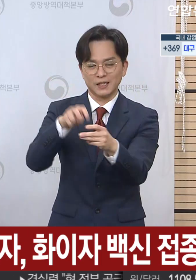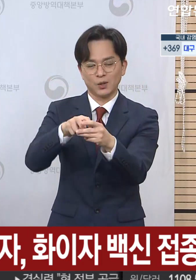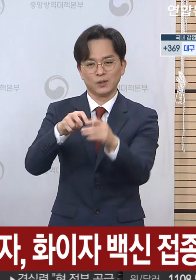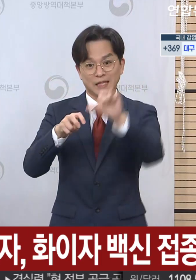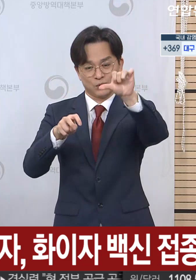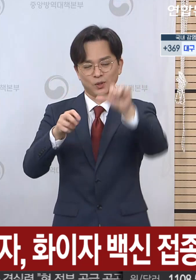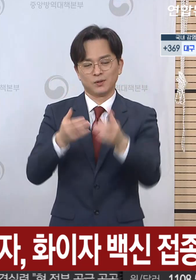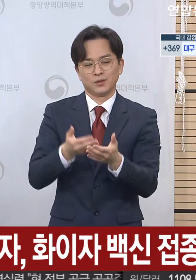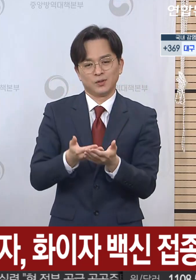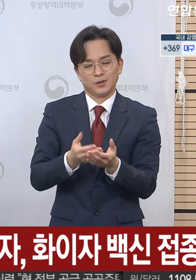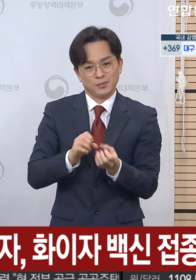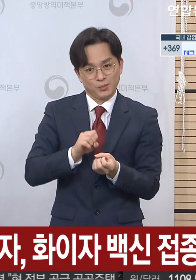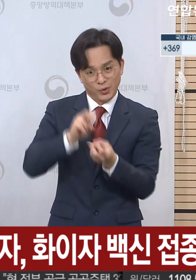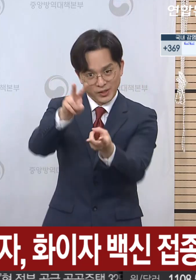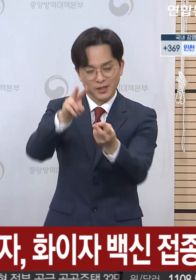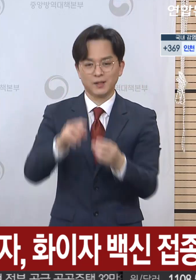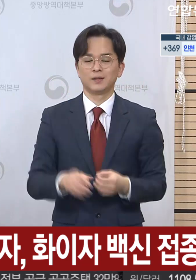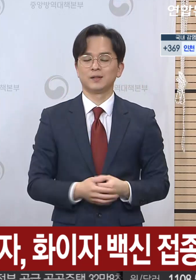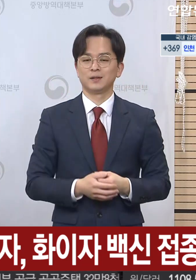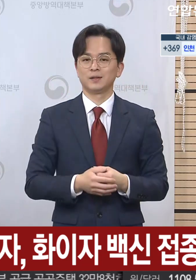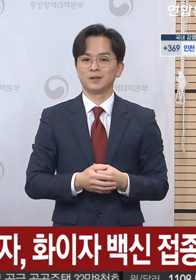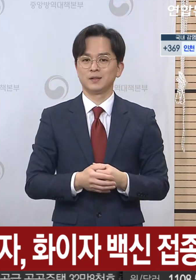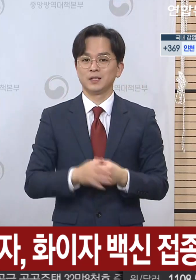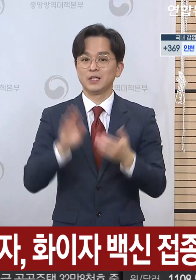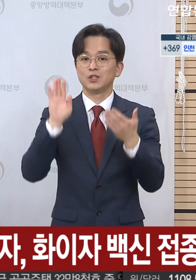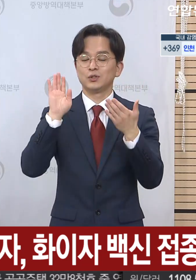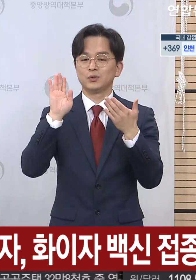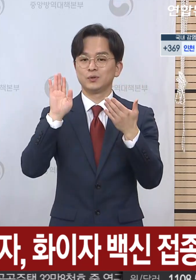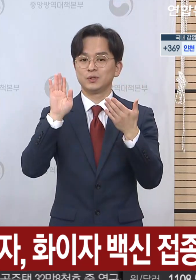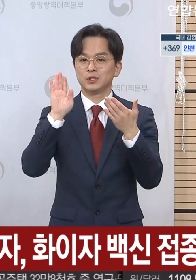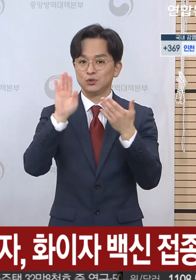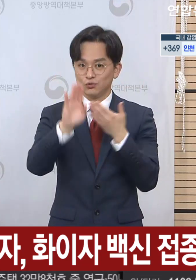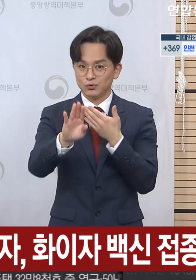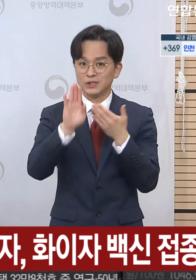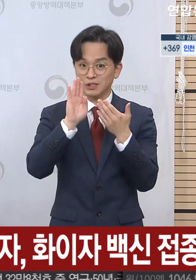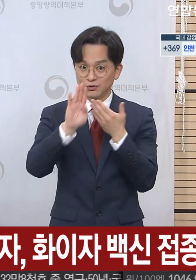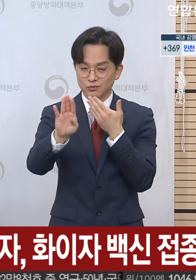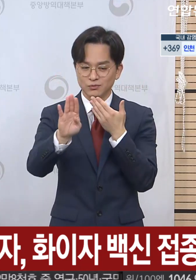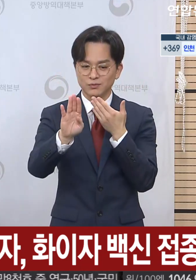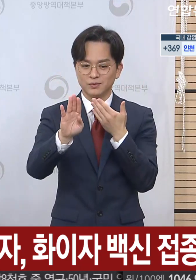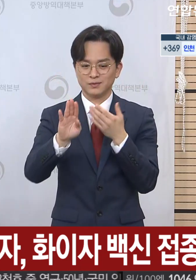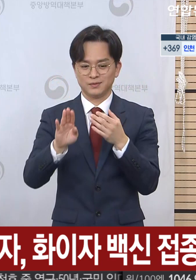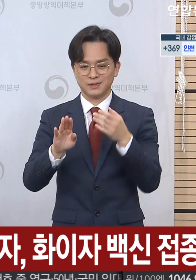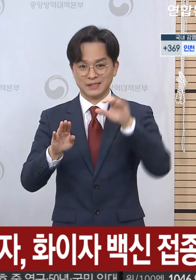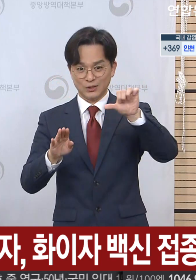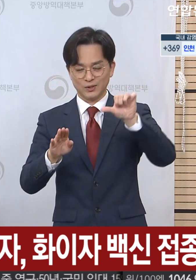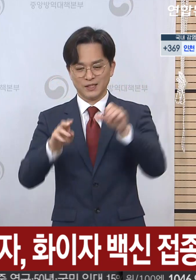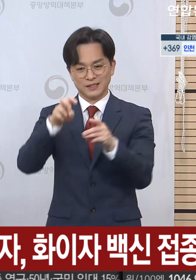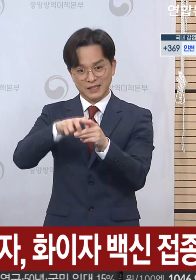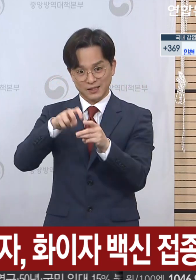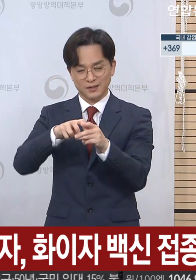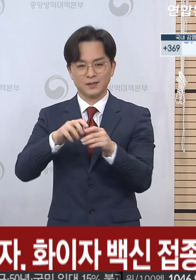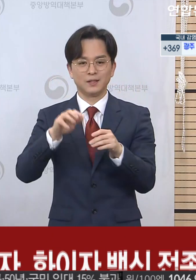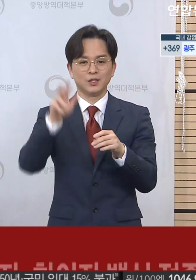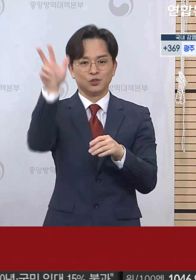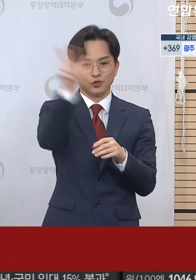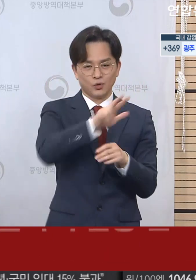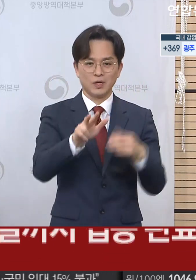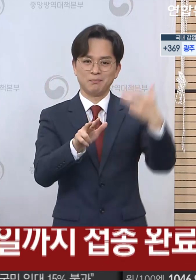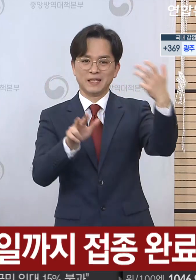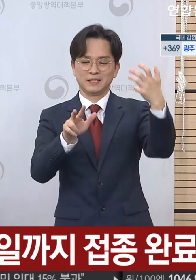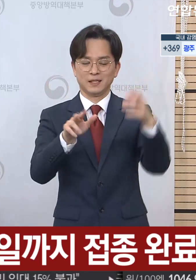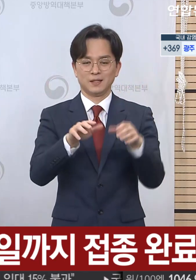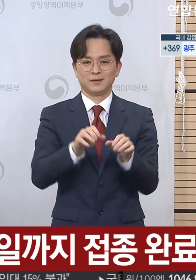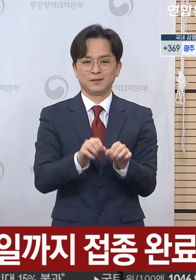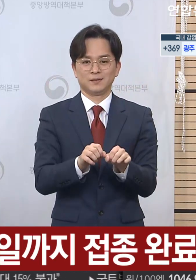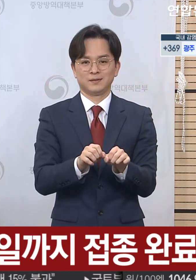8일부터 예방접종센터에서 자체 접종기관 82개소로 배송되게 됩니다.